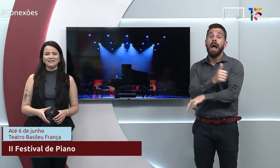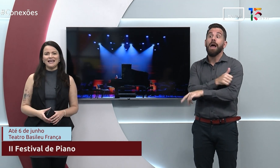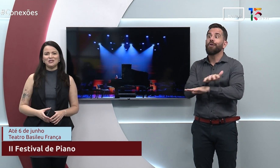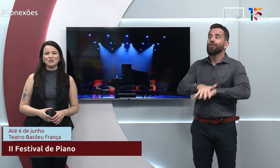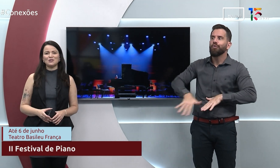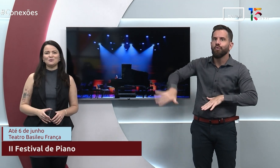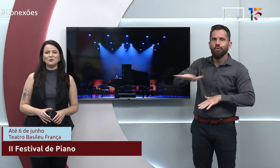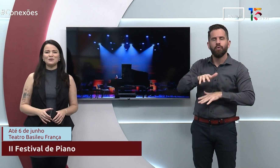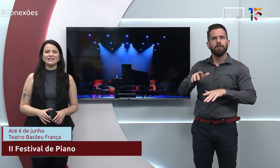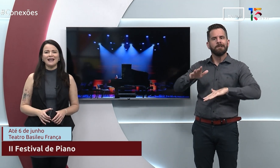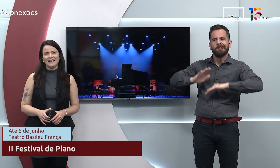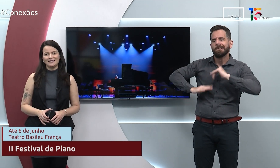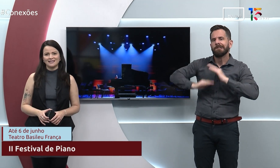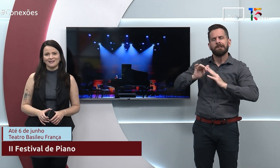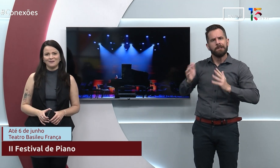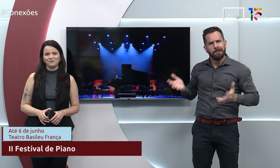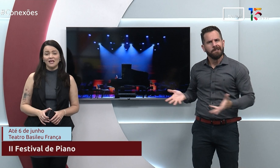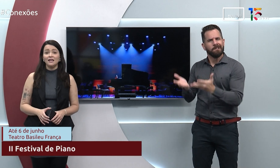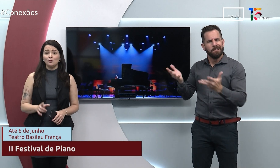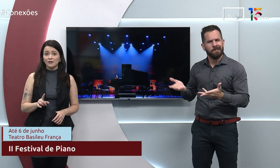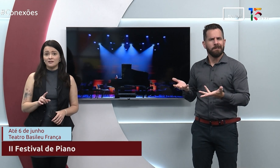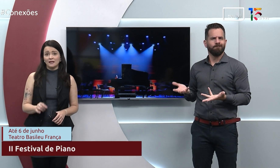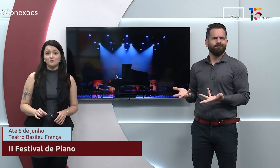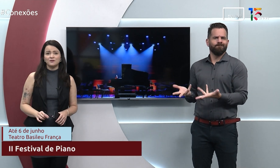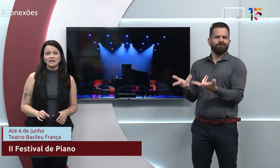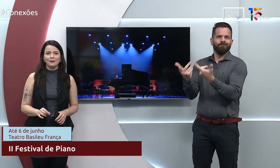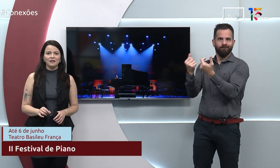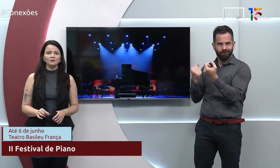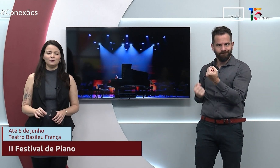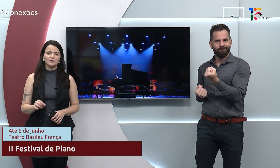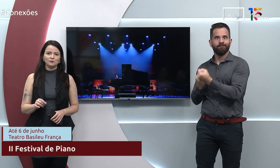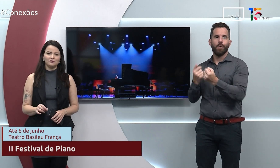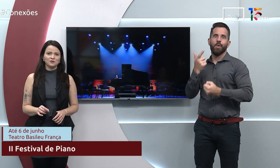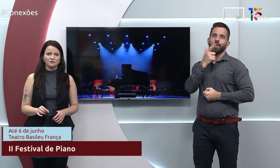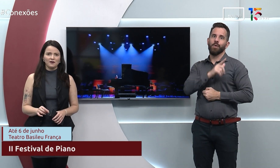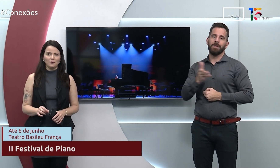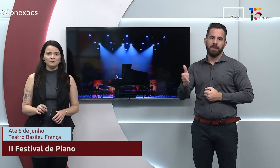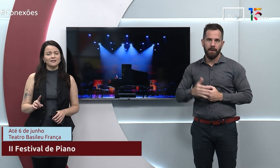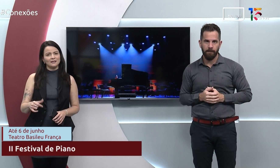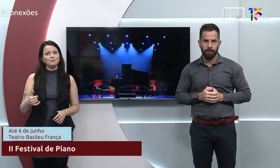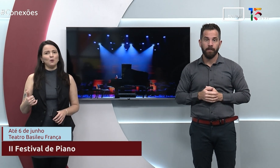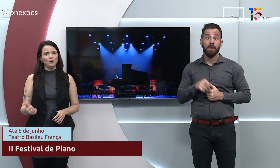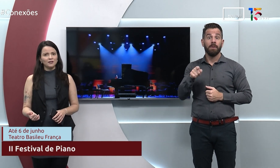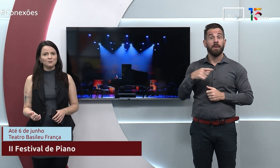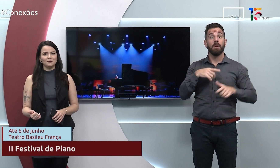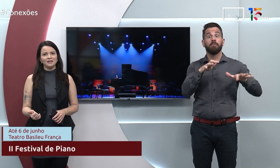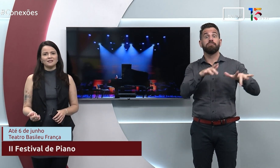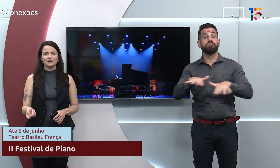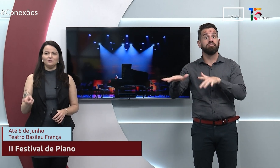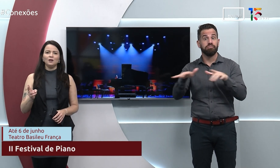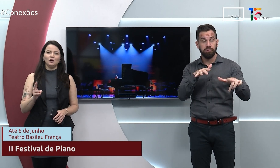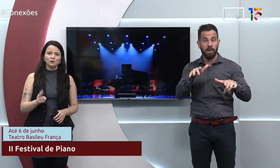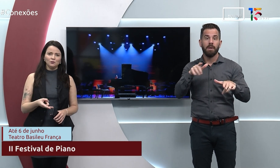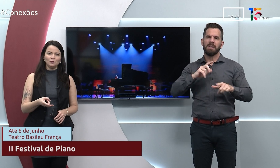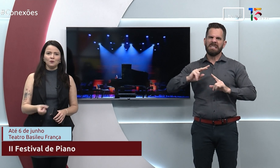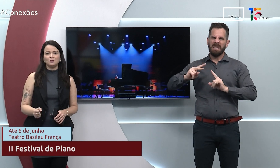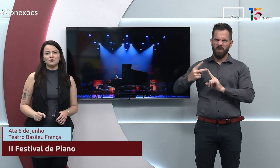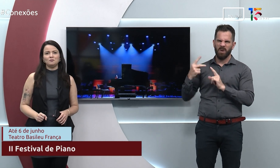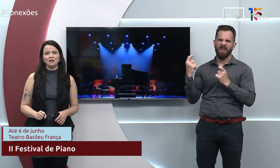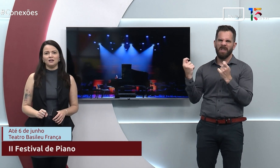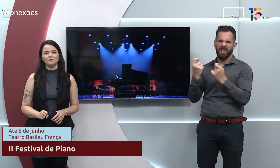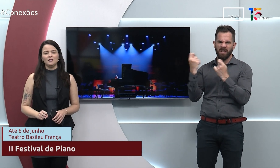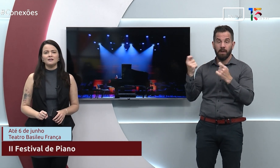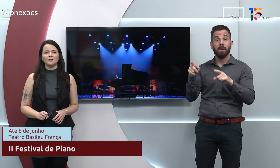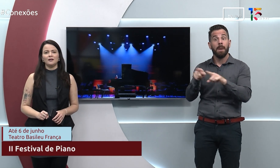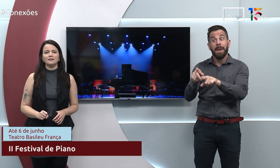as habilidades musicais. E o recital de encerramento do 2º festival e a cerimônia de premiação do concurso